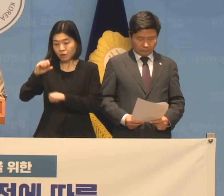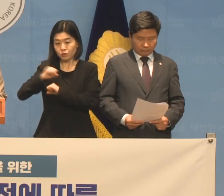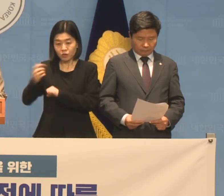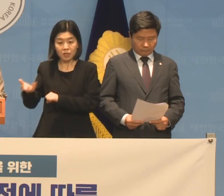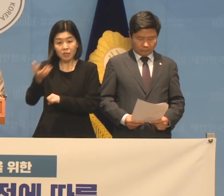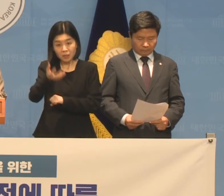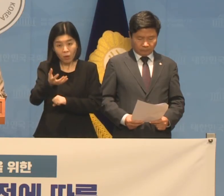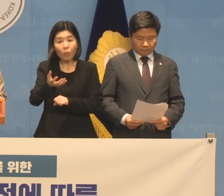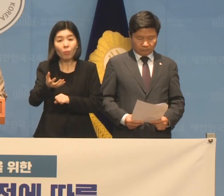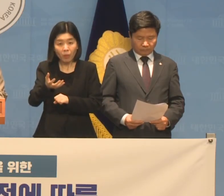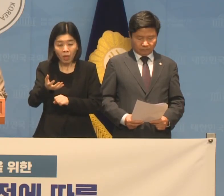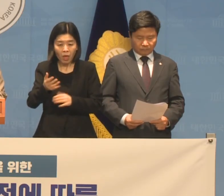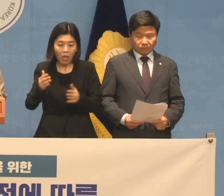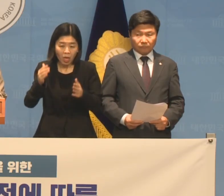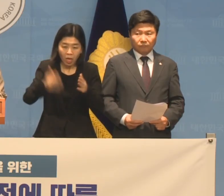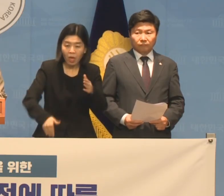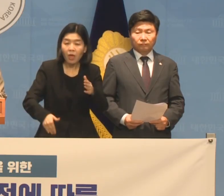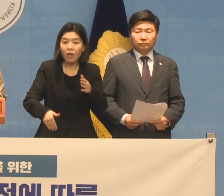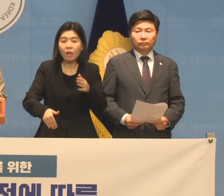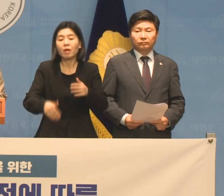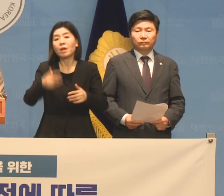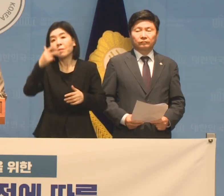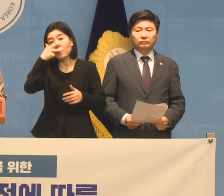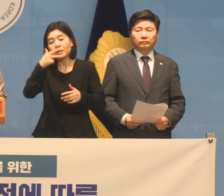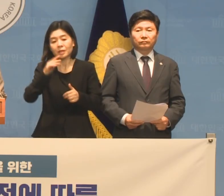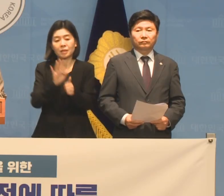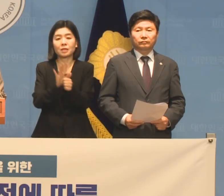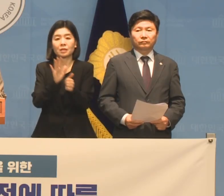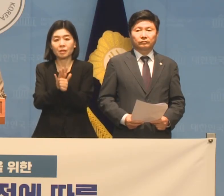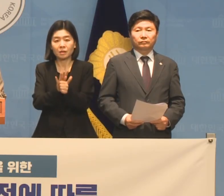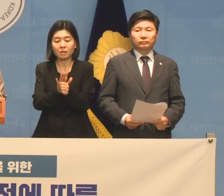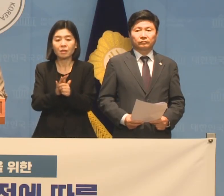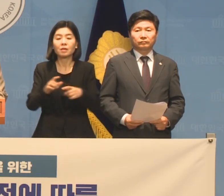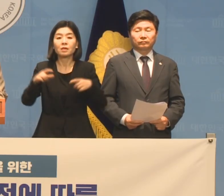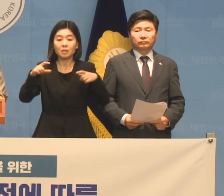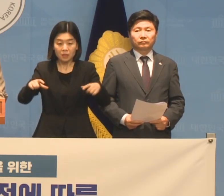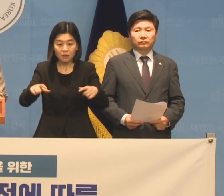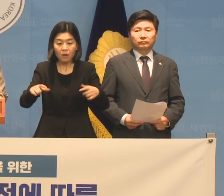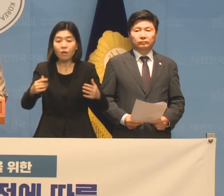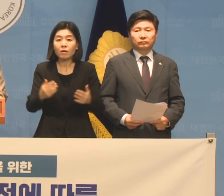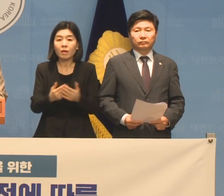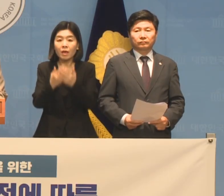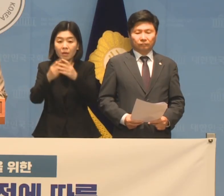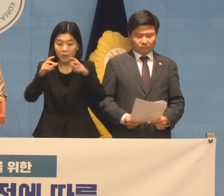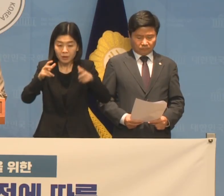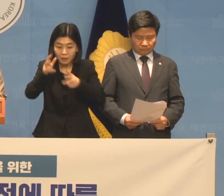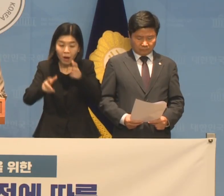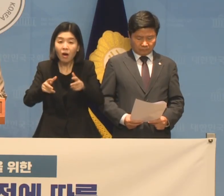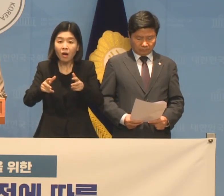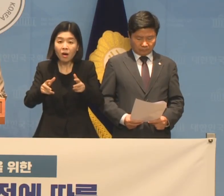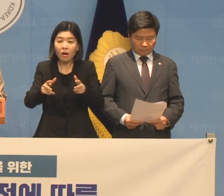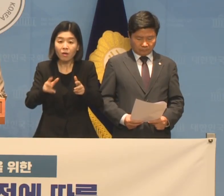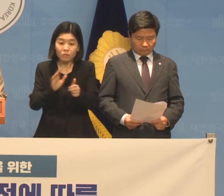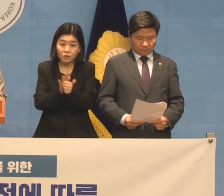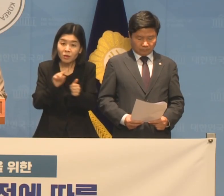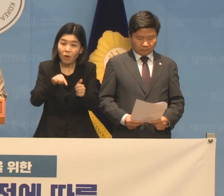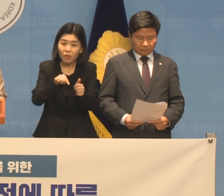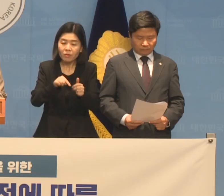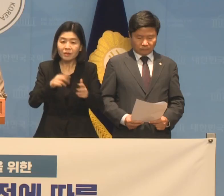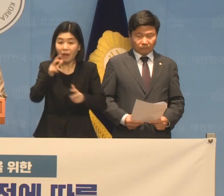이전 사업과 평택시 지역개발 사업이 모두 미완의